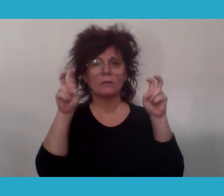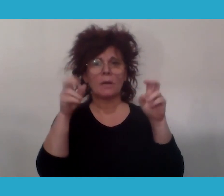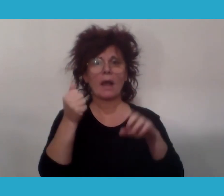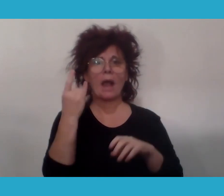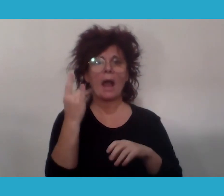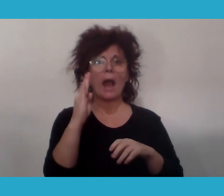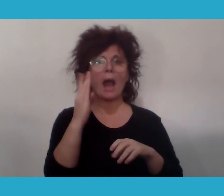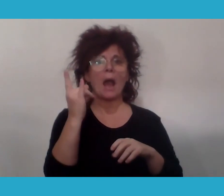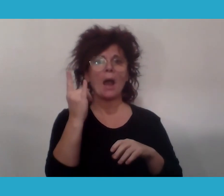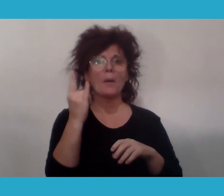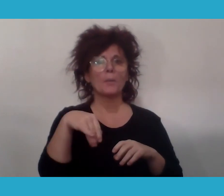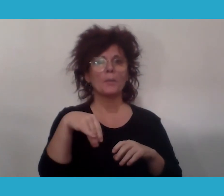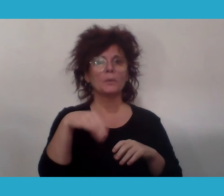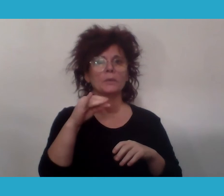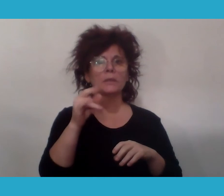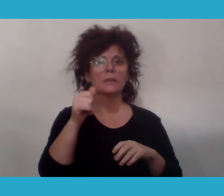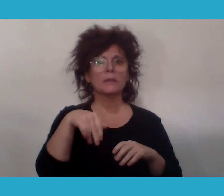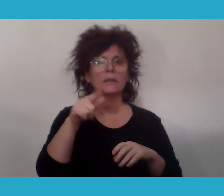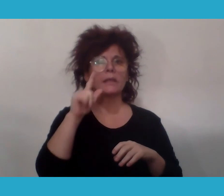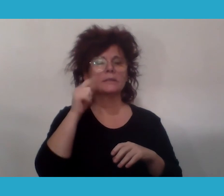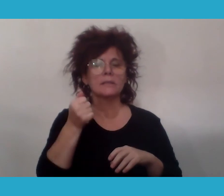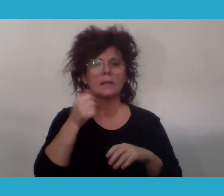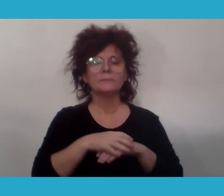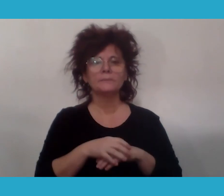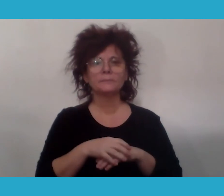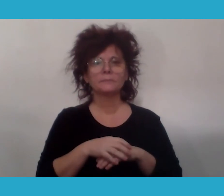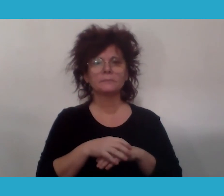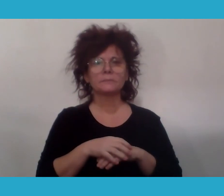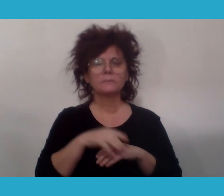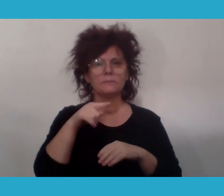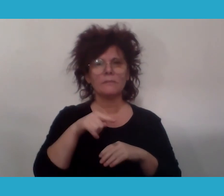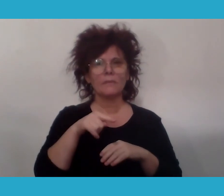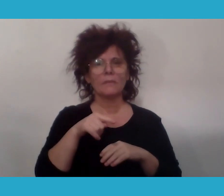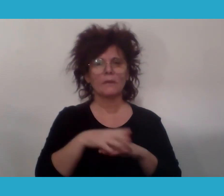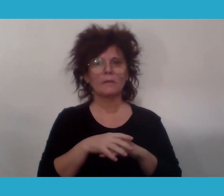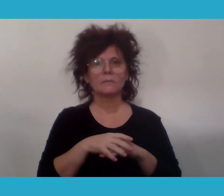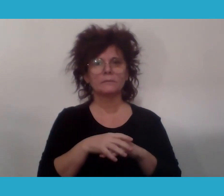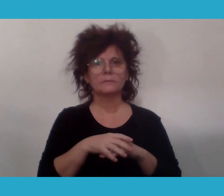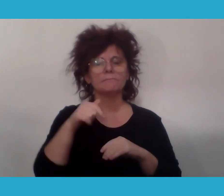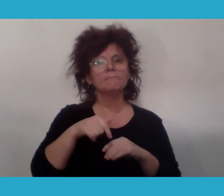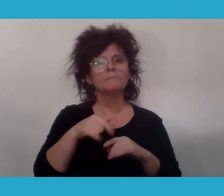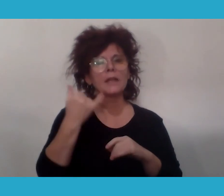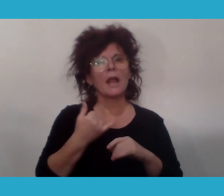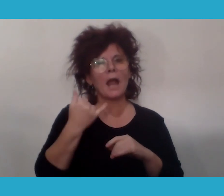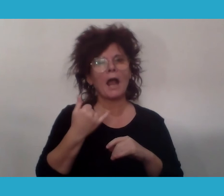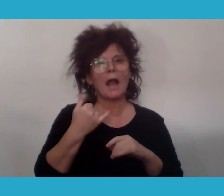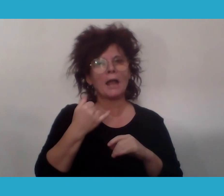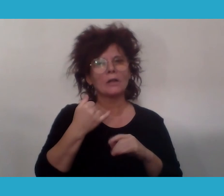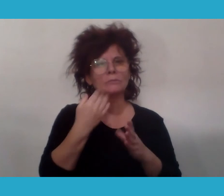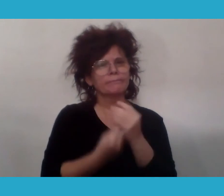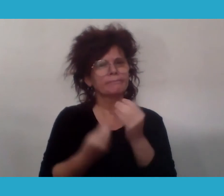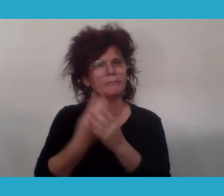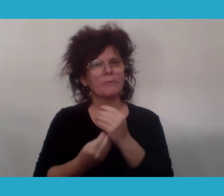Abundancias. Esta tabla señala las diversas alturas de las plantas, estratos bajos, medios y altos. Aquí también se evidencian